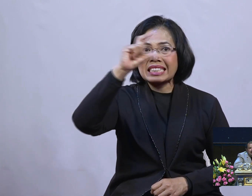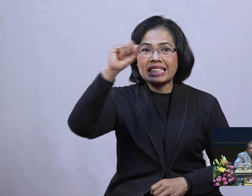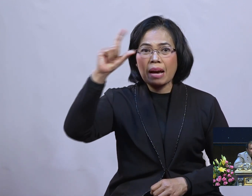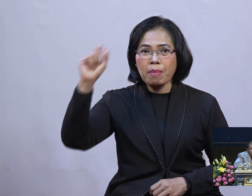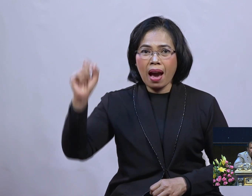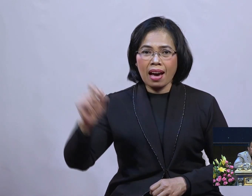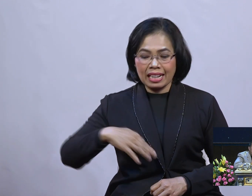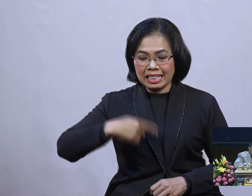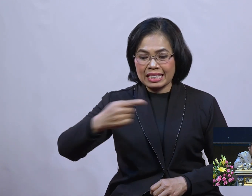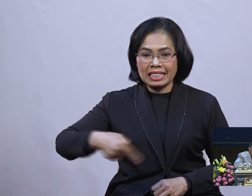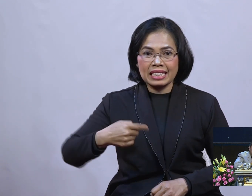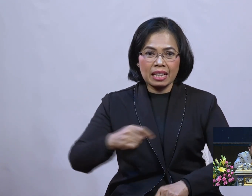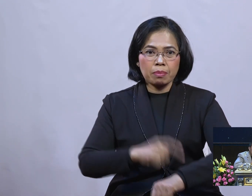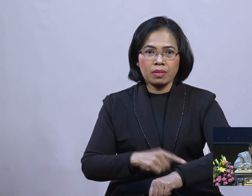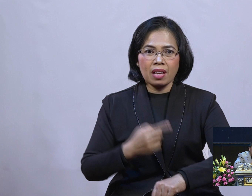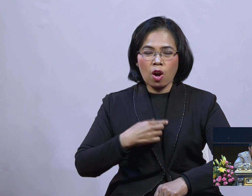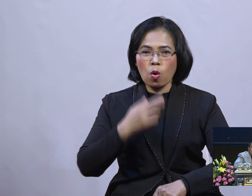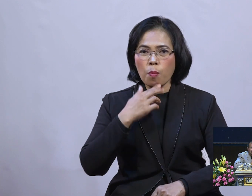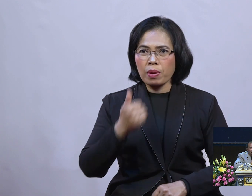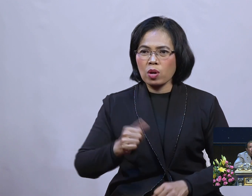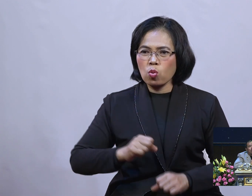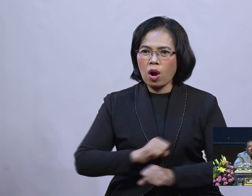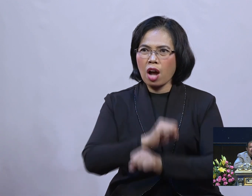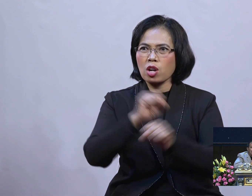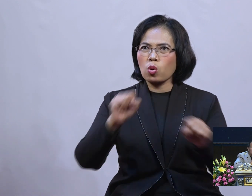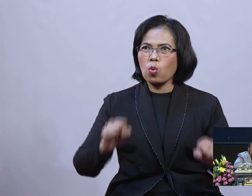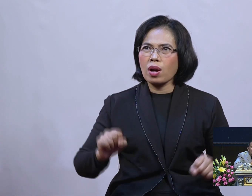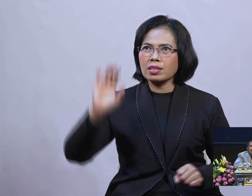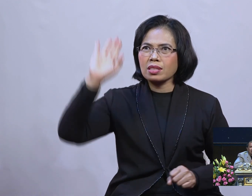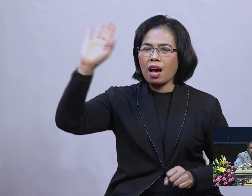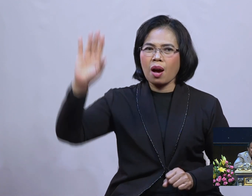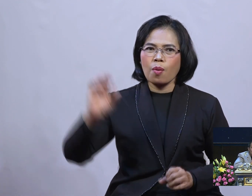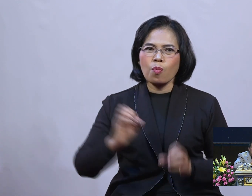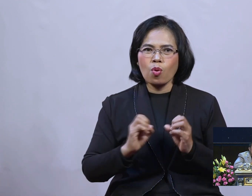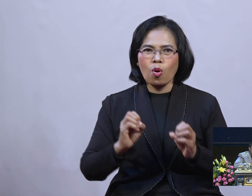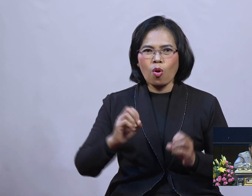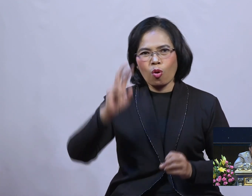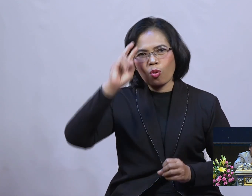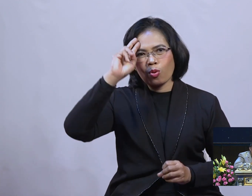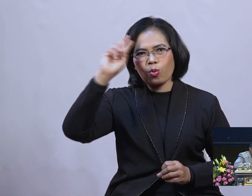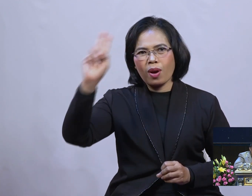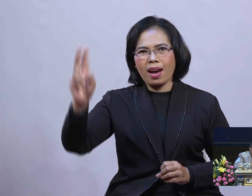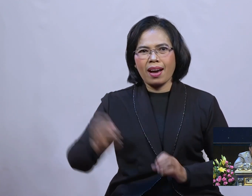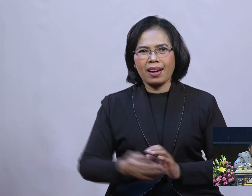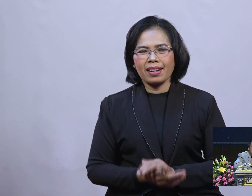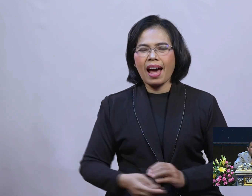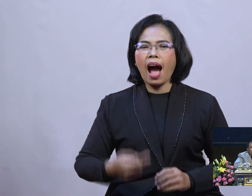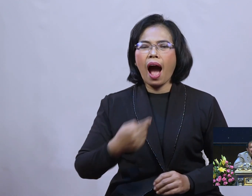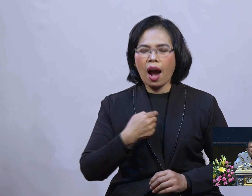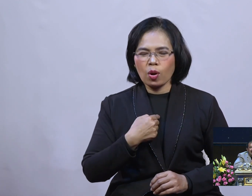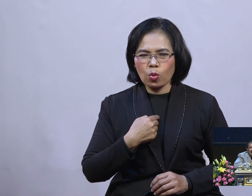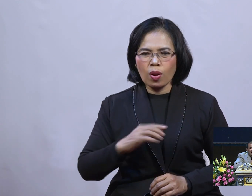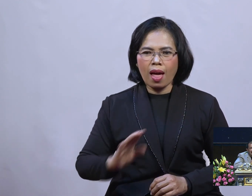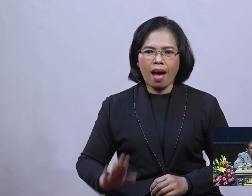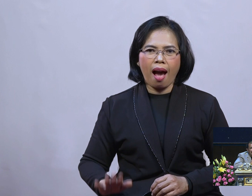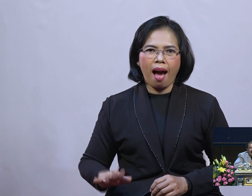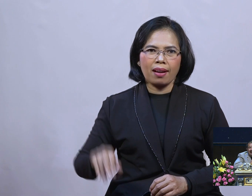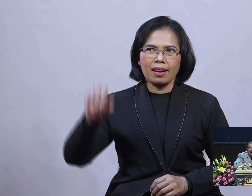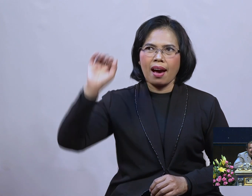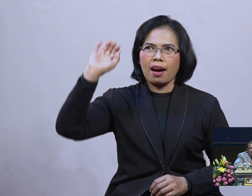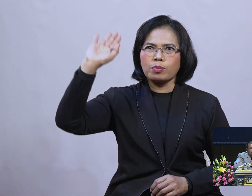jam kuperlukan KuasaMu Oh Tuhan Akulah